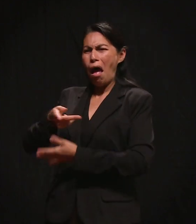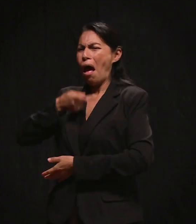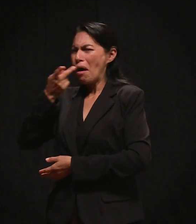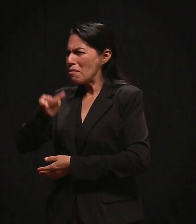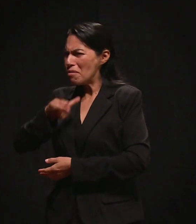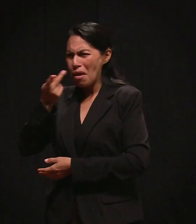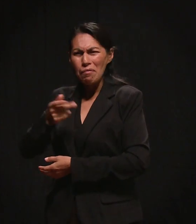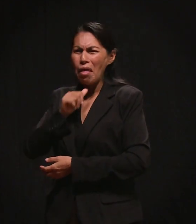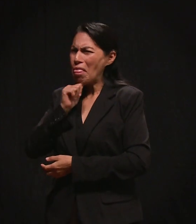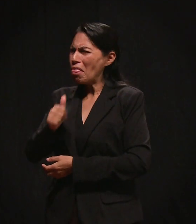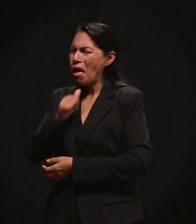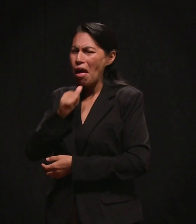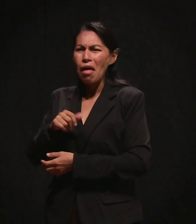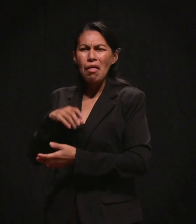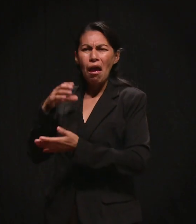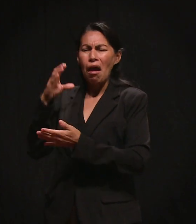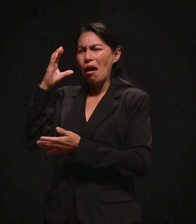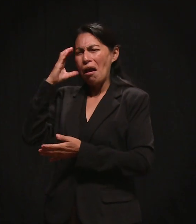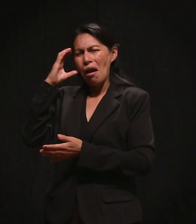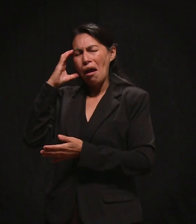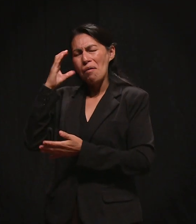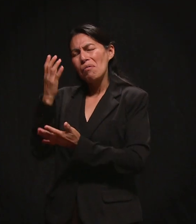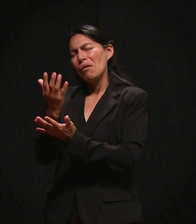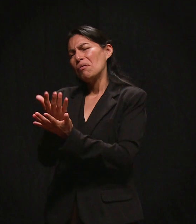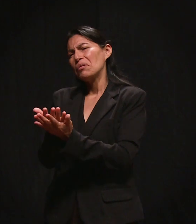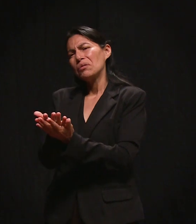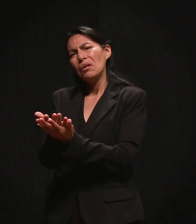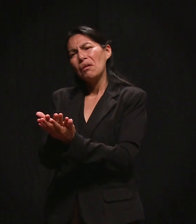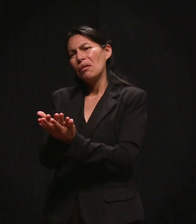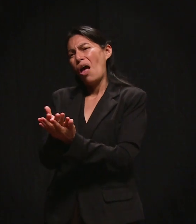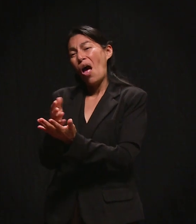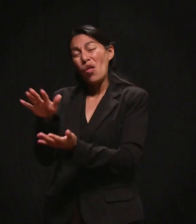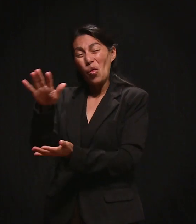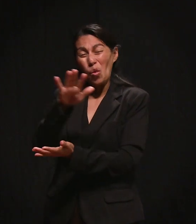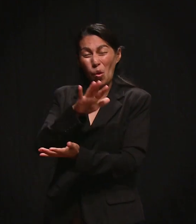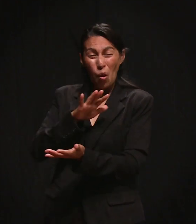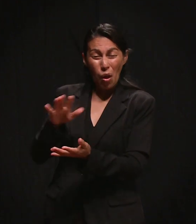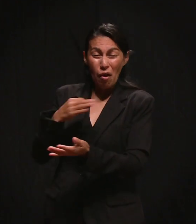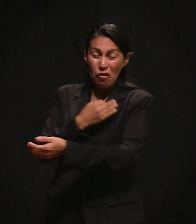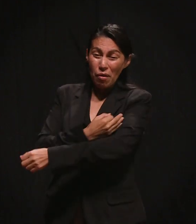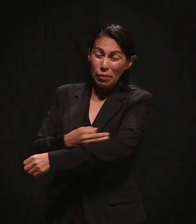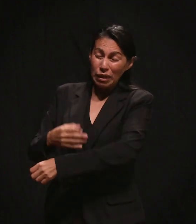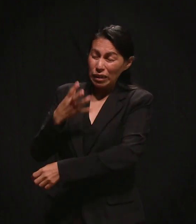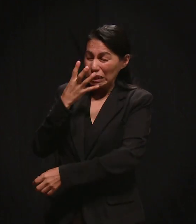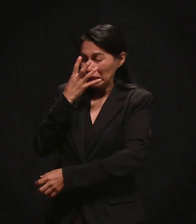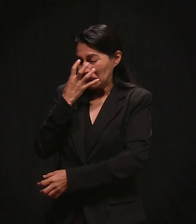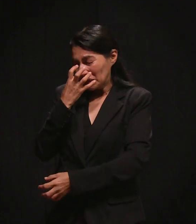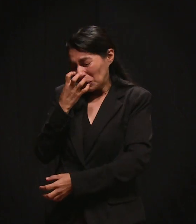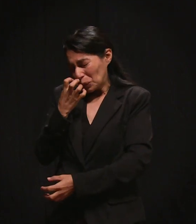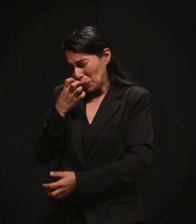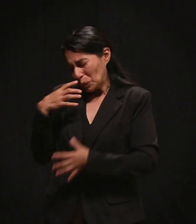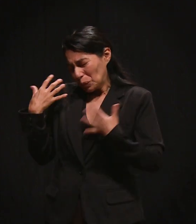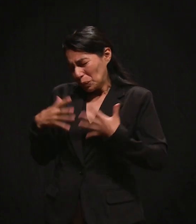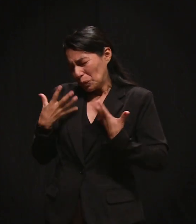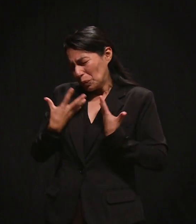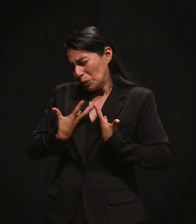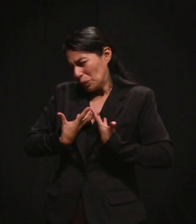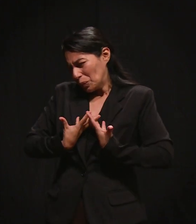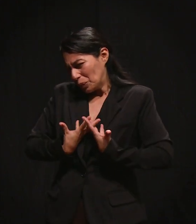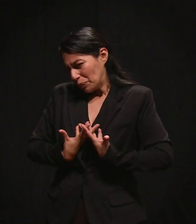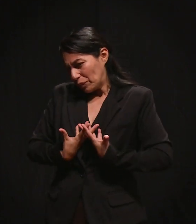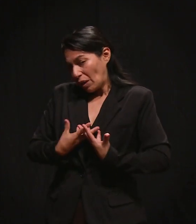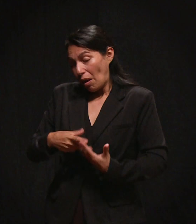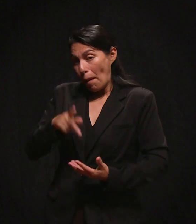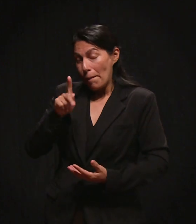y todos estábamos muy mal, ya muy tristes, esperando, pues, ¿verdad?, el final de su vida. Pero